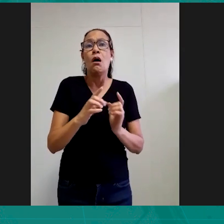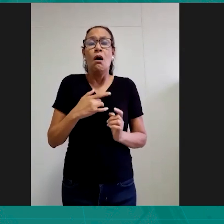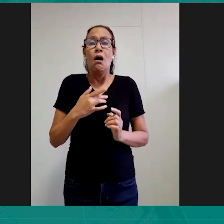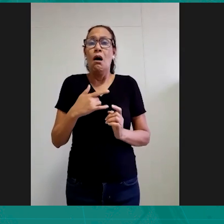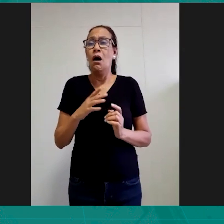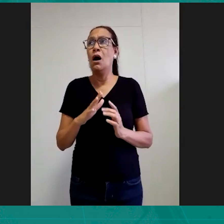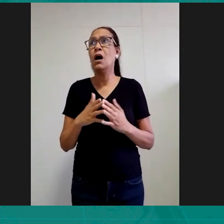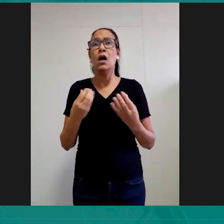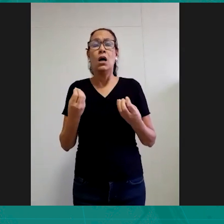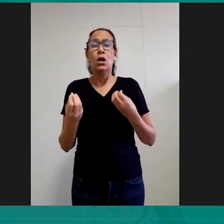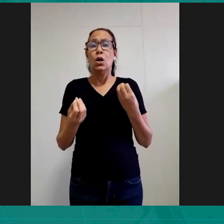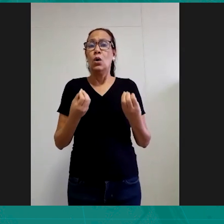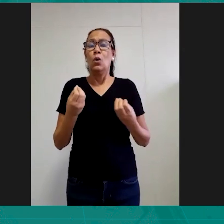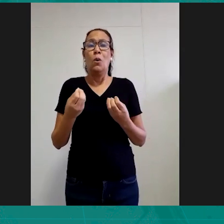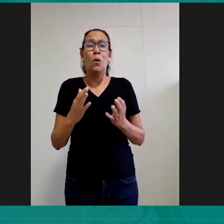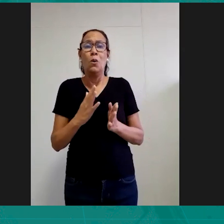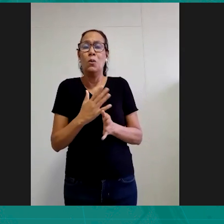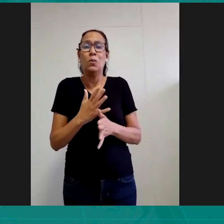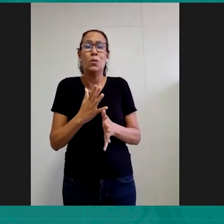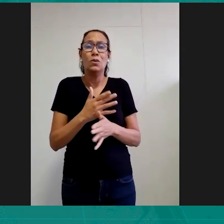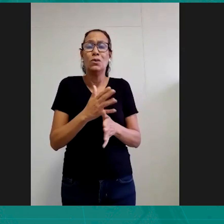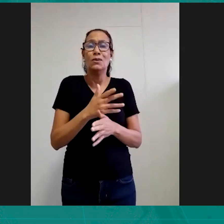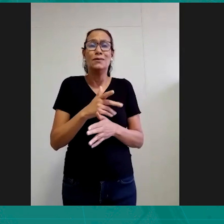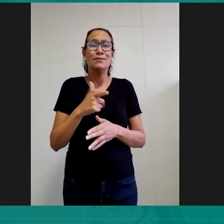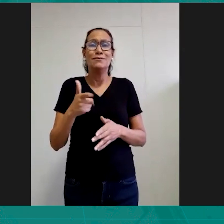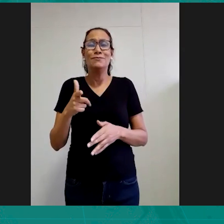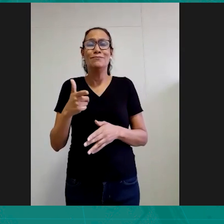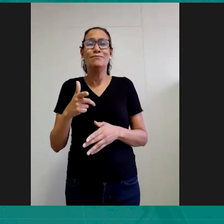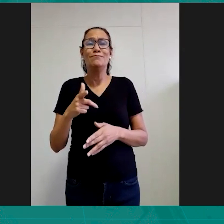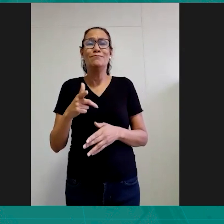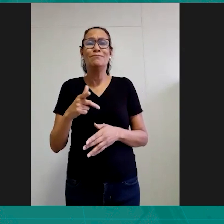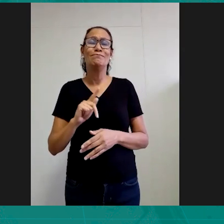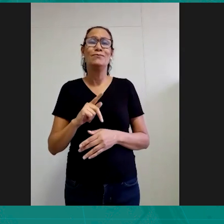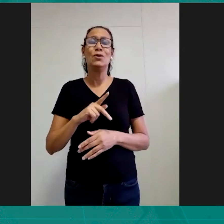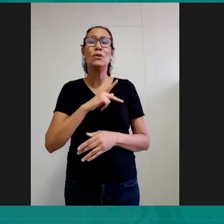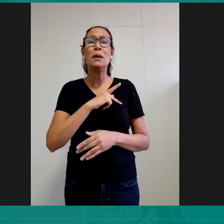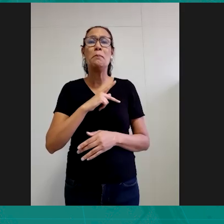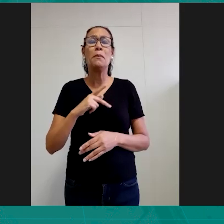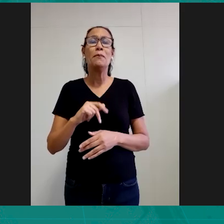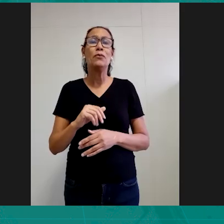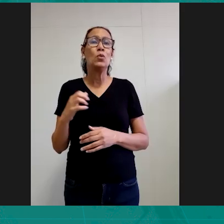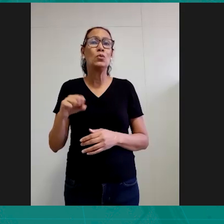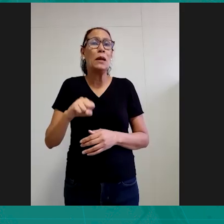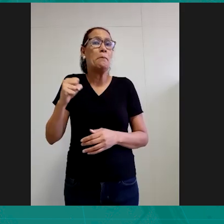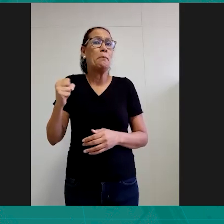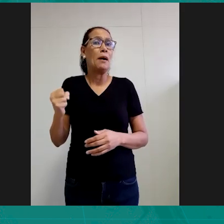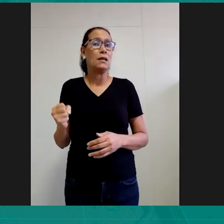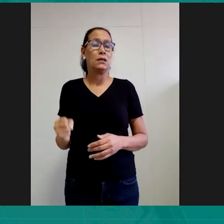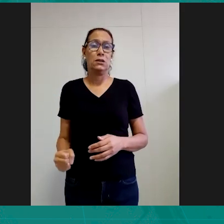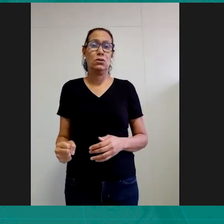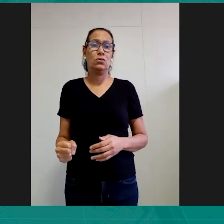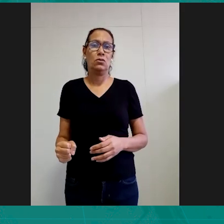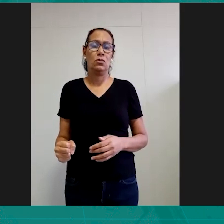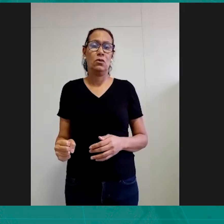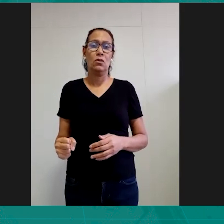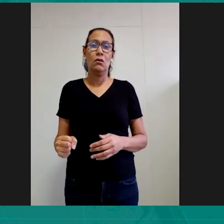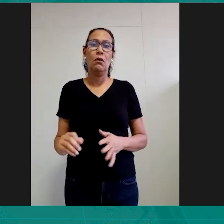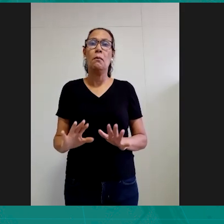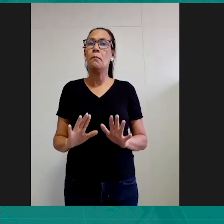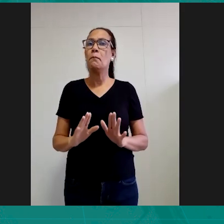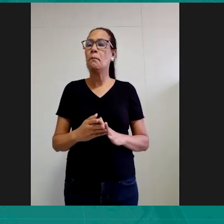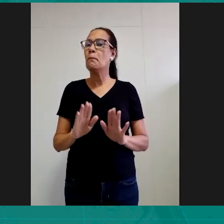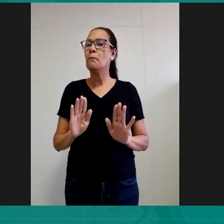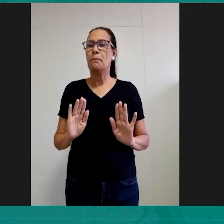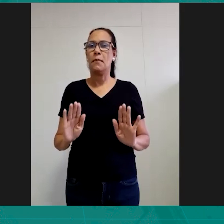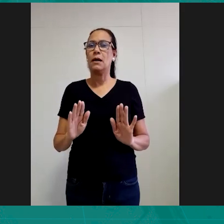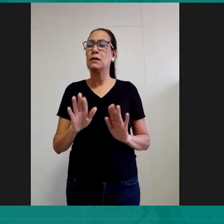As ovelhas, irmãos, sem pastor é a pior coisa que tem. Eles estariam sem rumos, né?